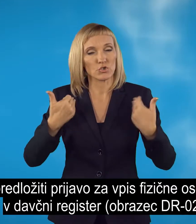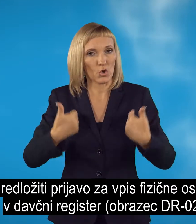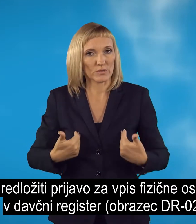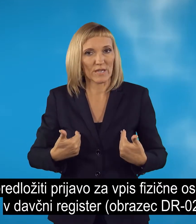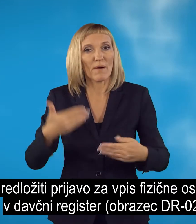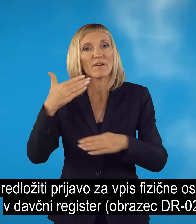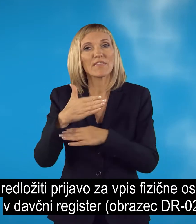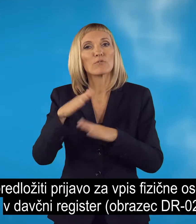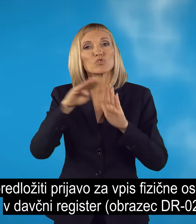v davčni register.